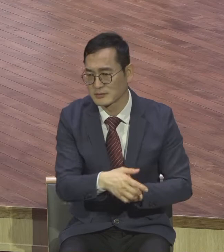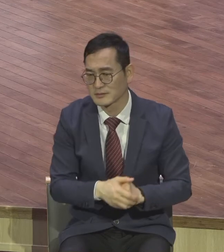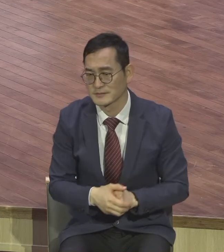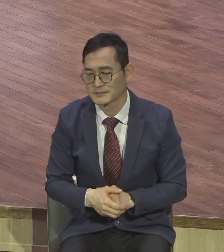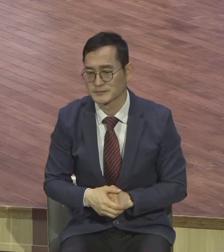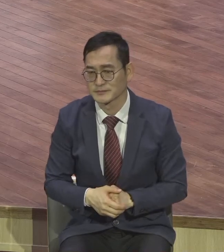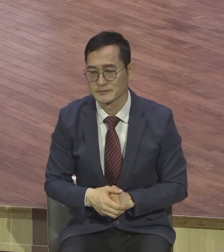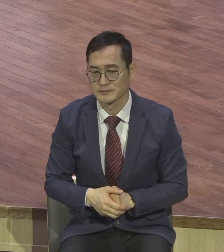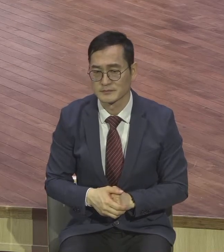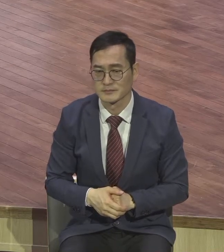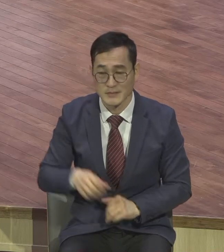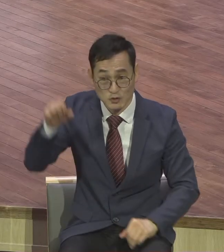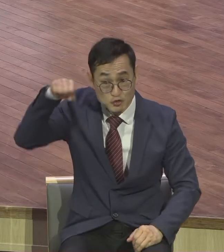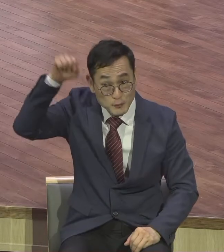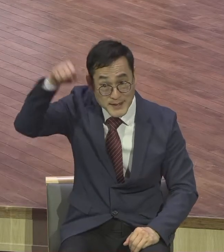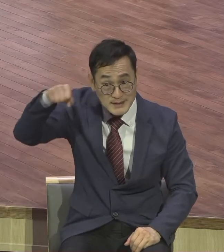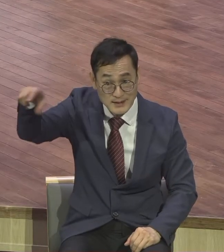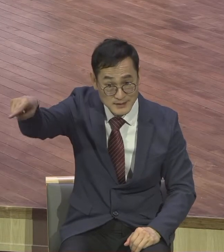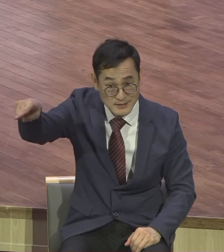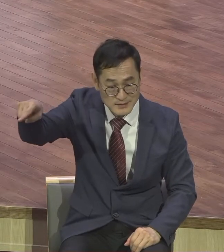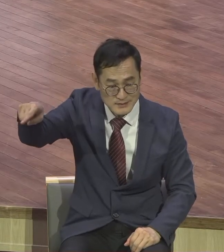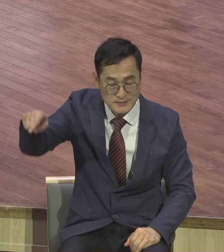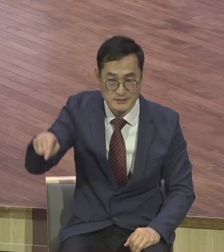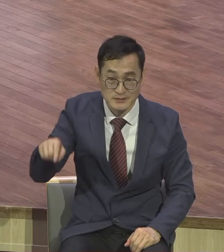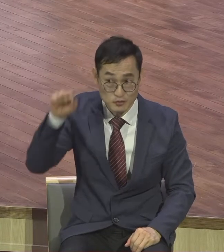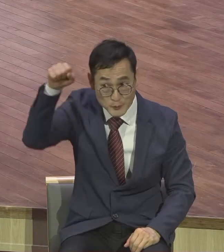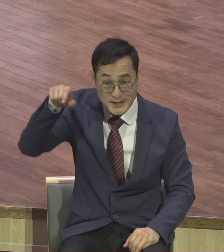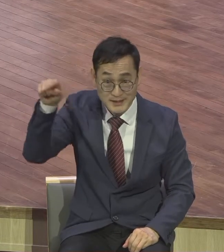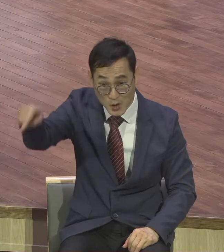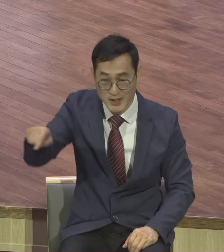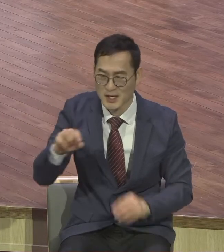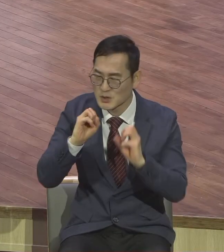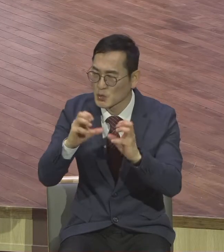우즈베키단이 있을 때 제가 가서 본 거잖아요 그 현장을